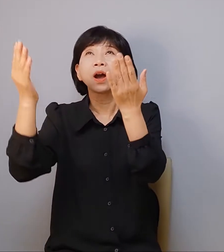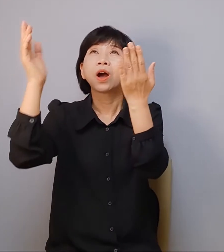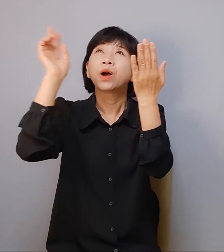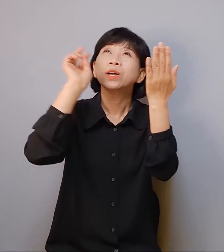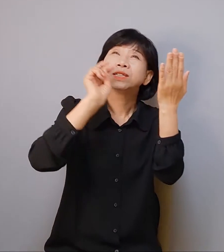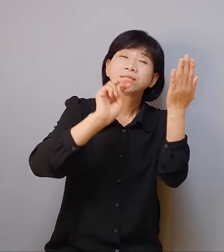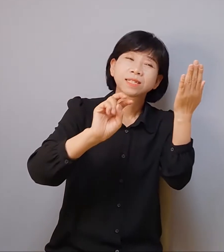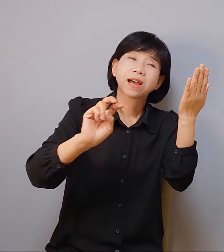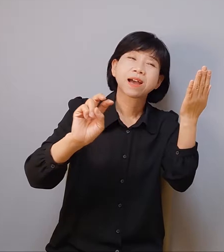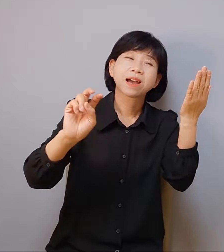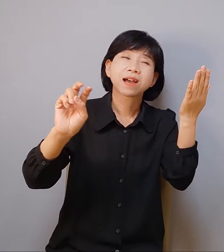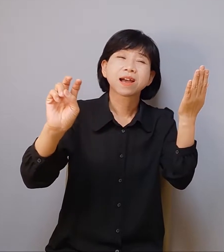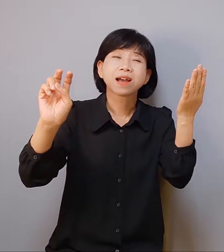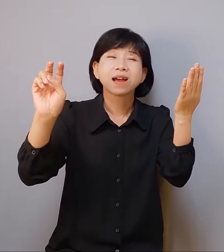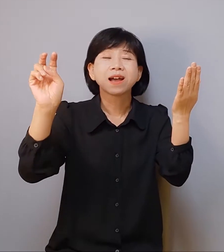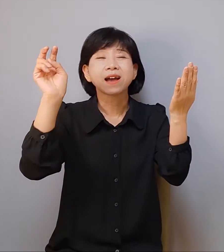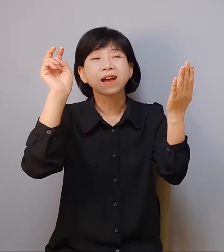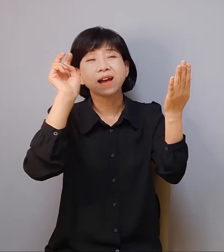감사하며